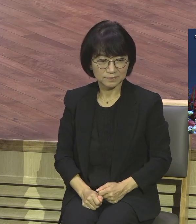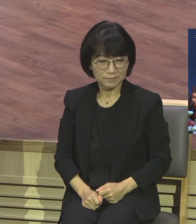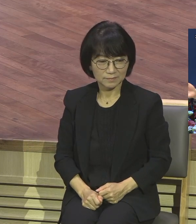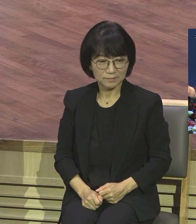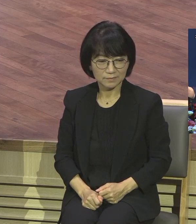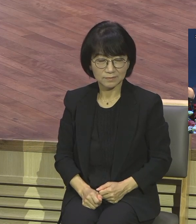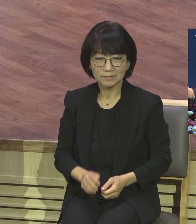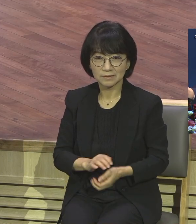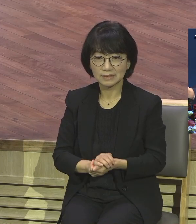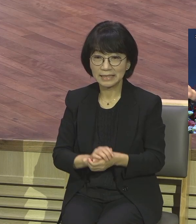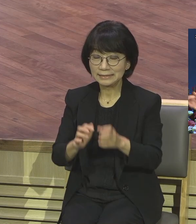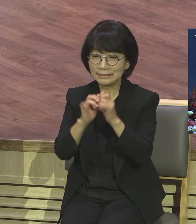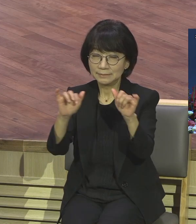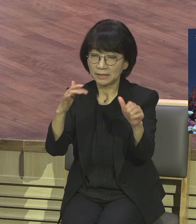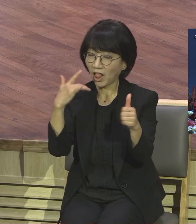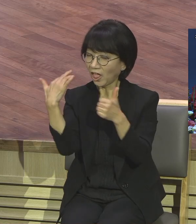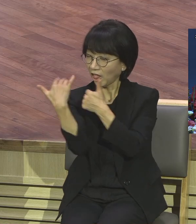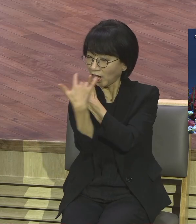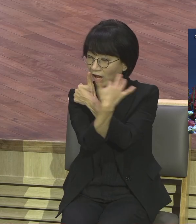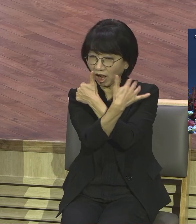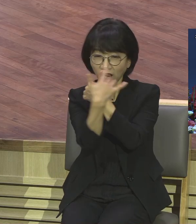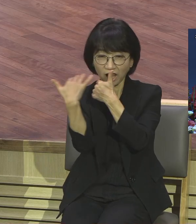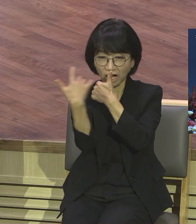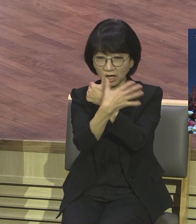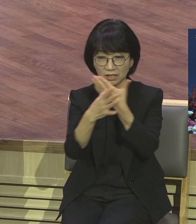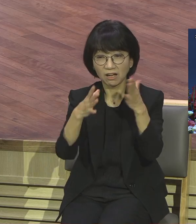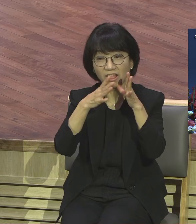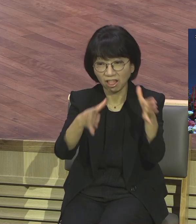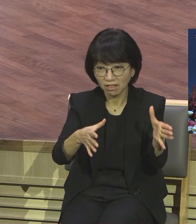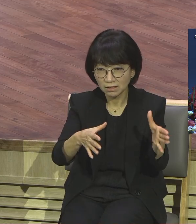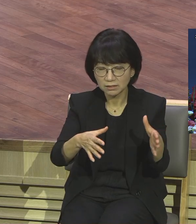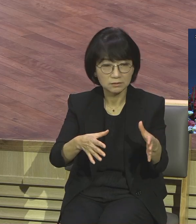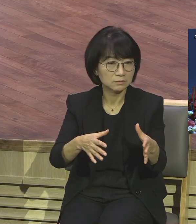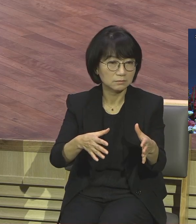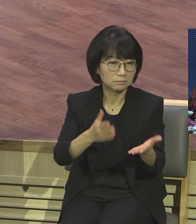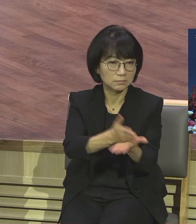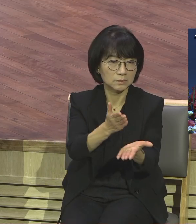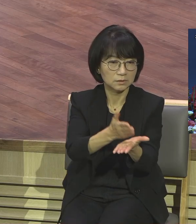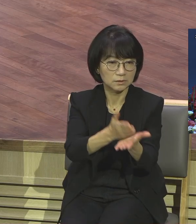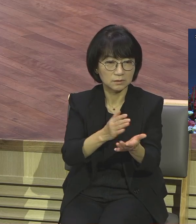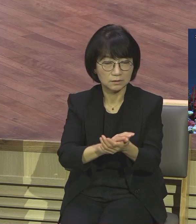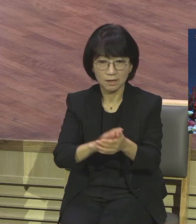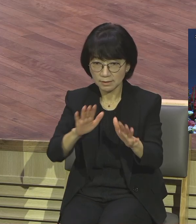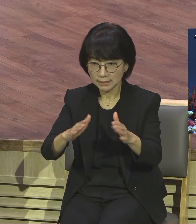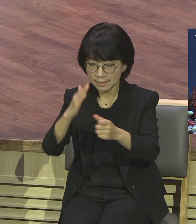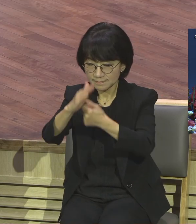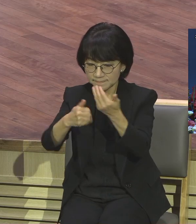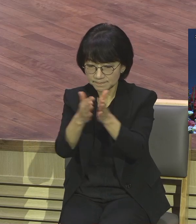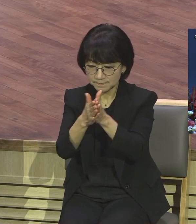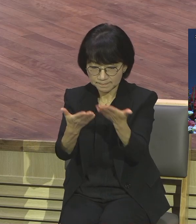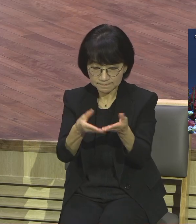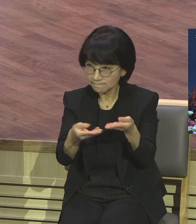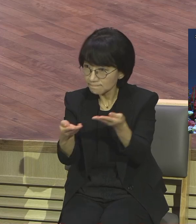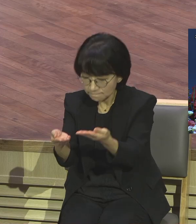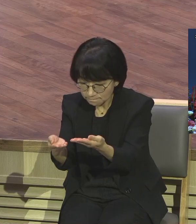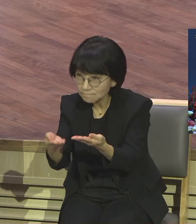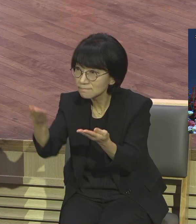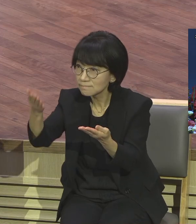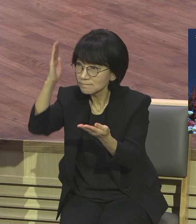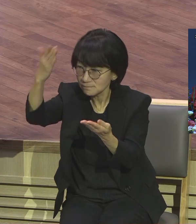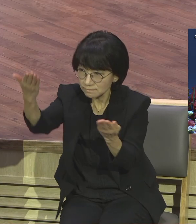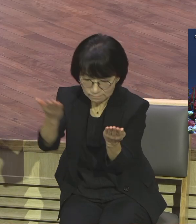진짜야, 그 다 그 성경에 근거하지 않는 어떤 감정에 어떤 기분에 어떤